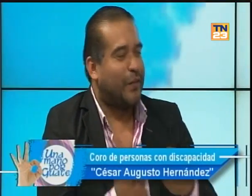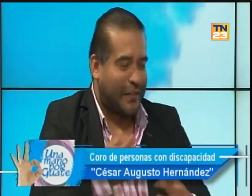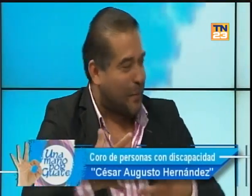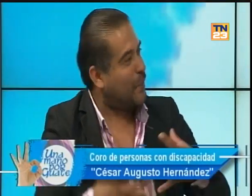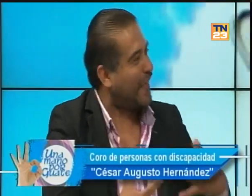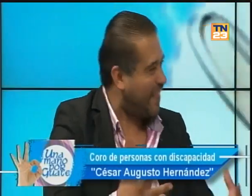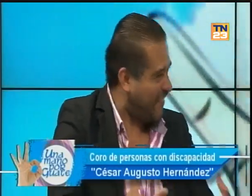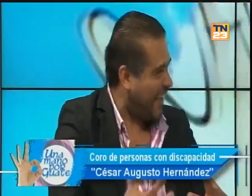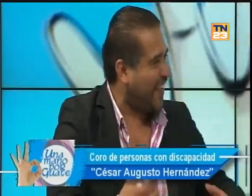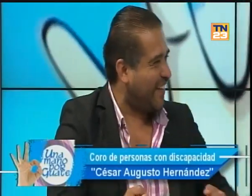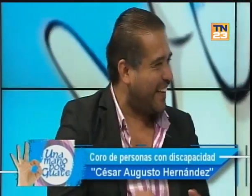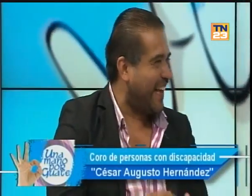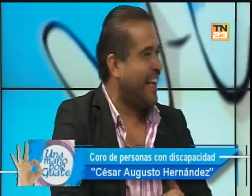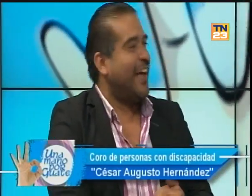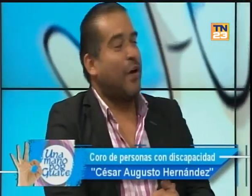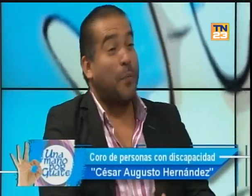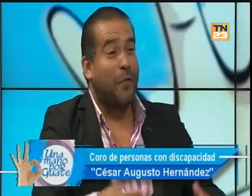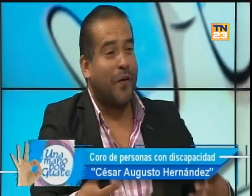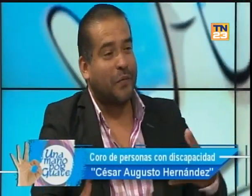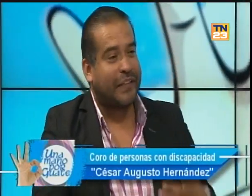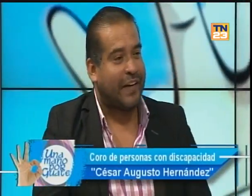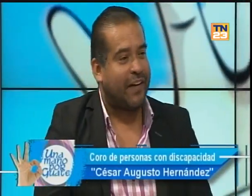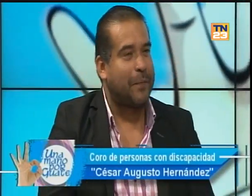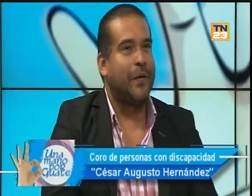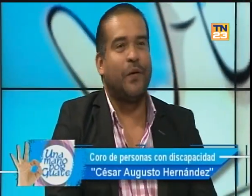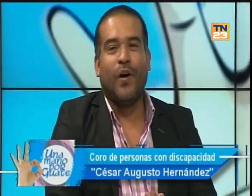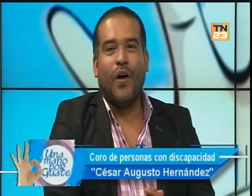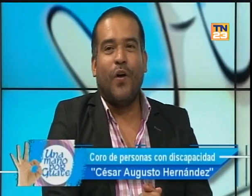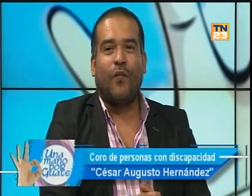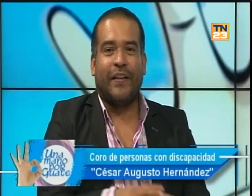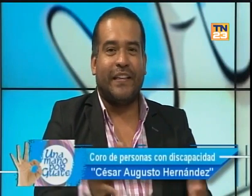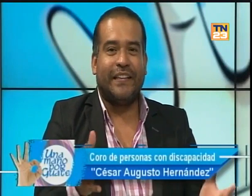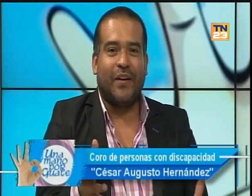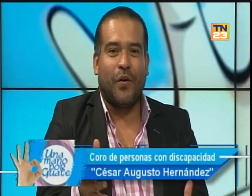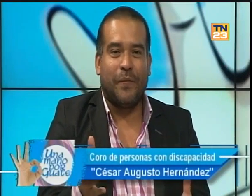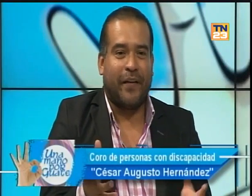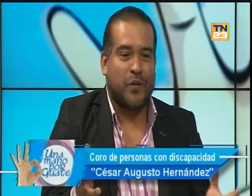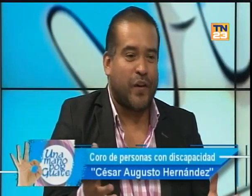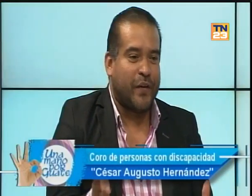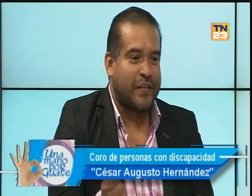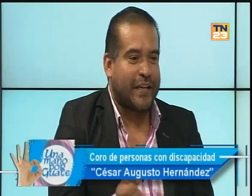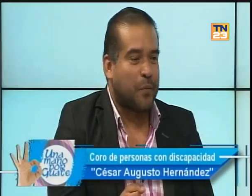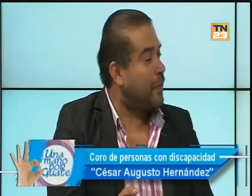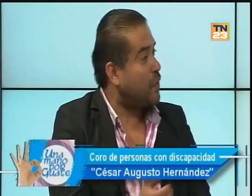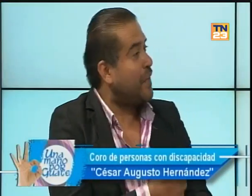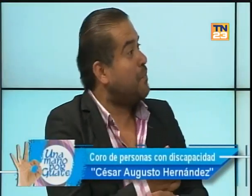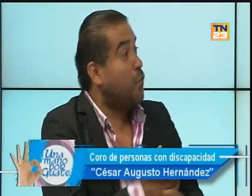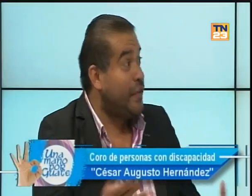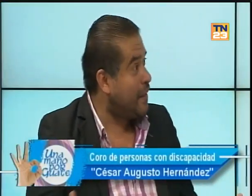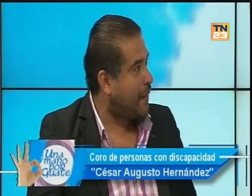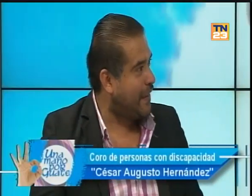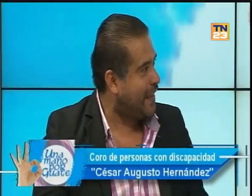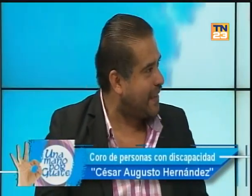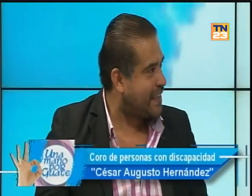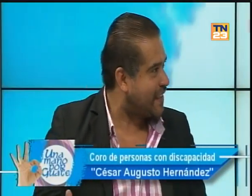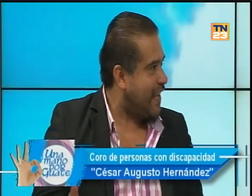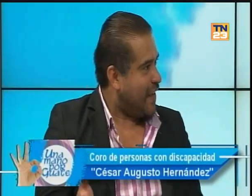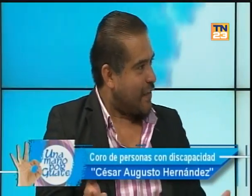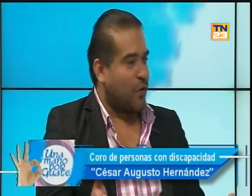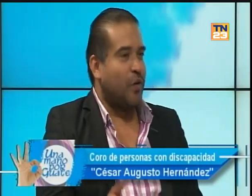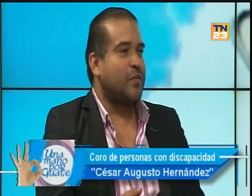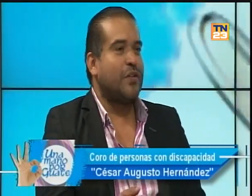teníamos un poquito así como que de miedo, ¿verdad? ¿Cómo vamos a trabajar? Pero lo fantástico y maravilloso de ellos es que son personas muy